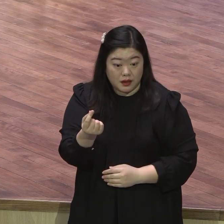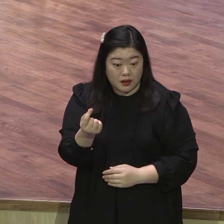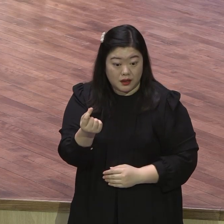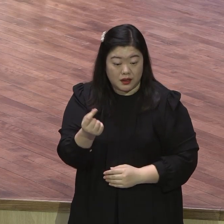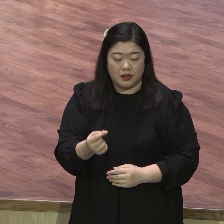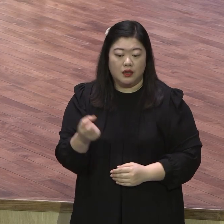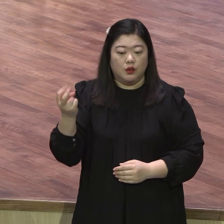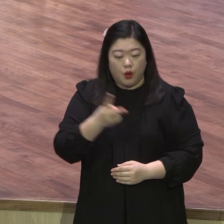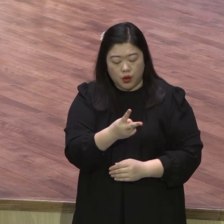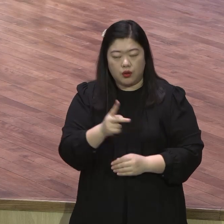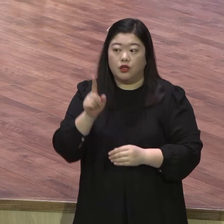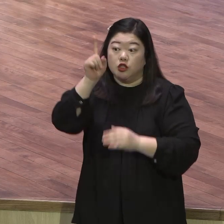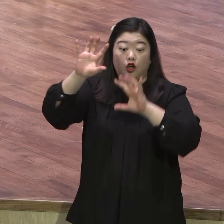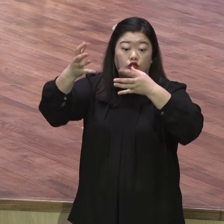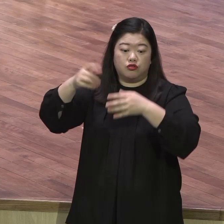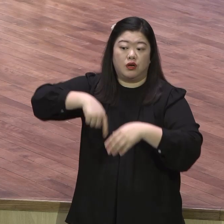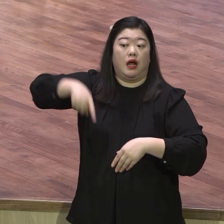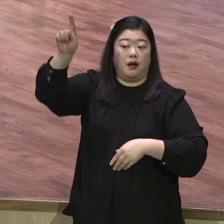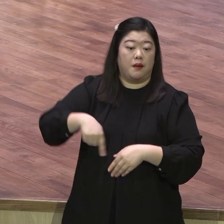천국까지 갔다 온 사람이에요.